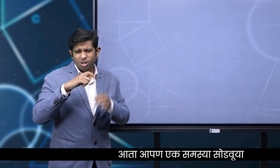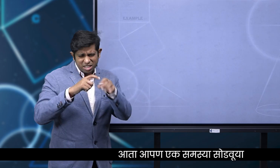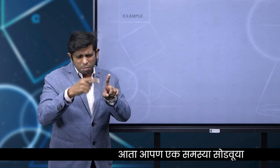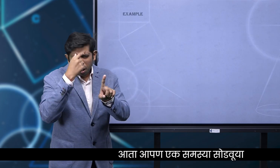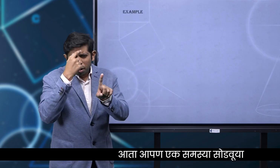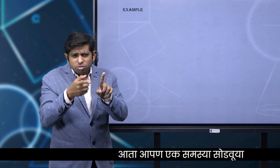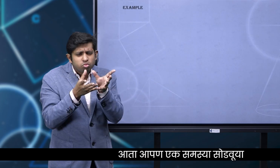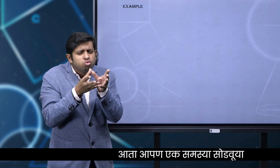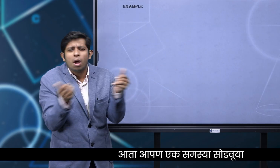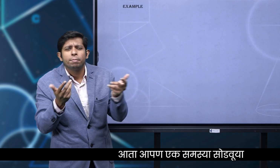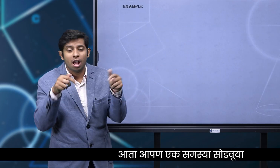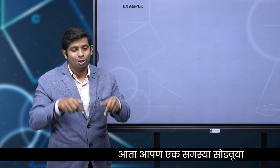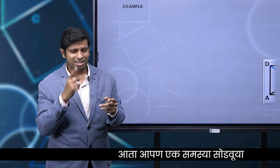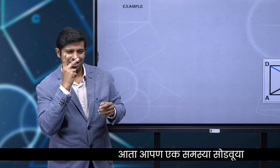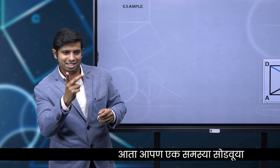आता आपण एक समस्या सोडवूया.